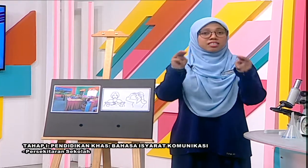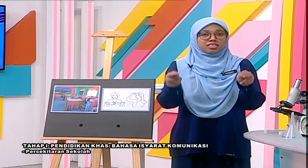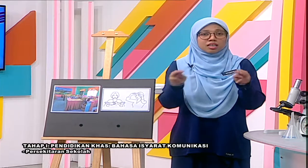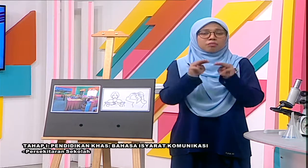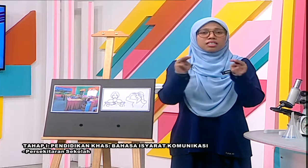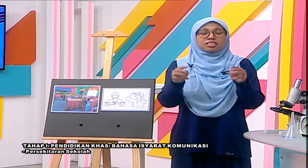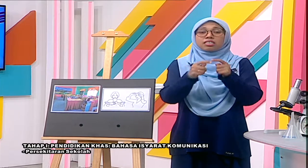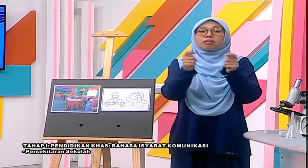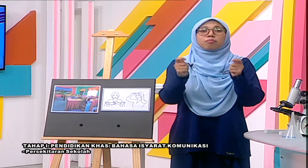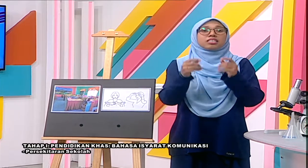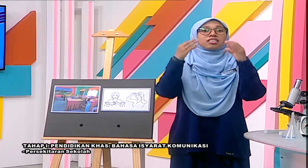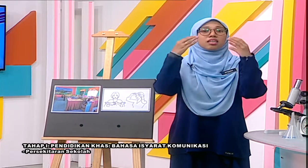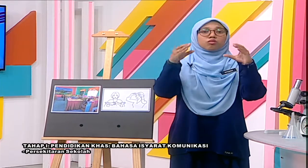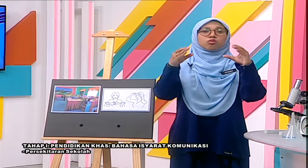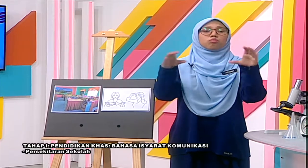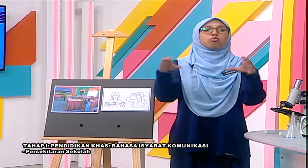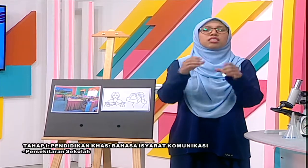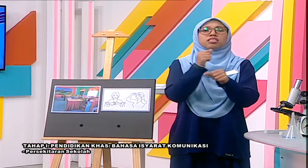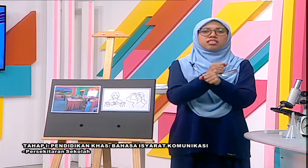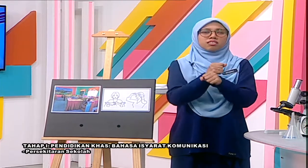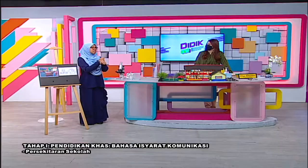ni. Meja tempat cikgu buat kerja.